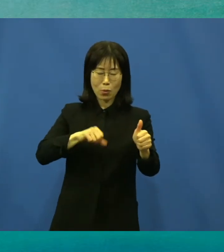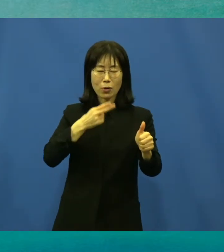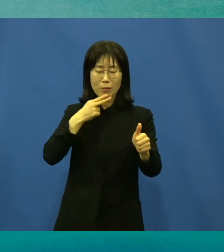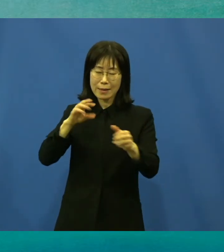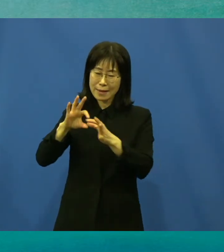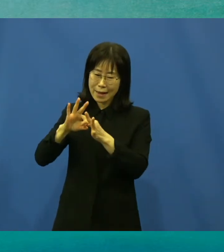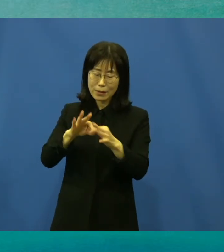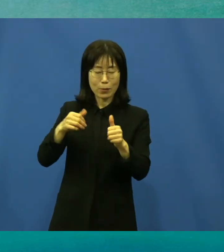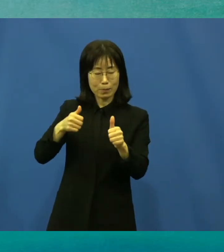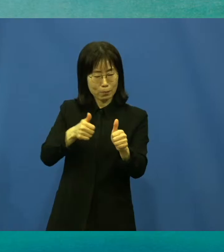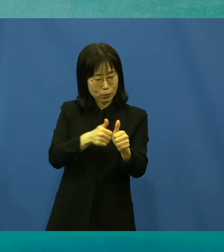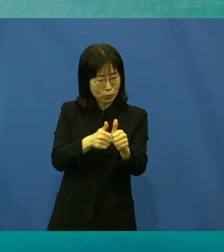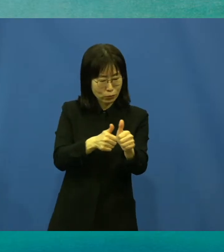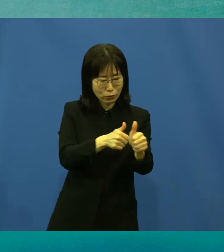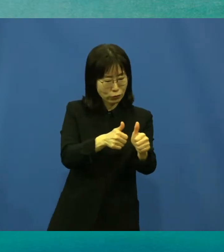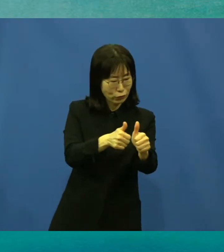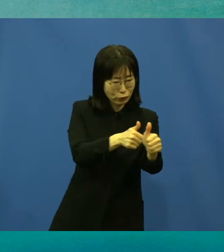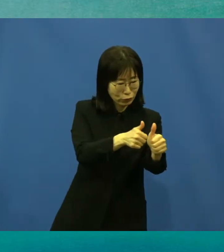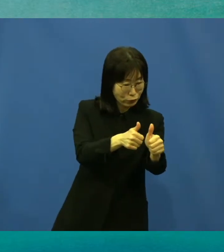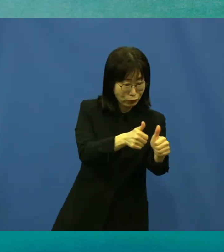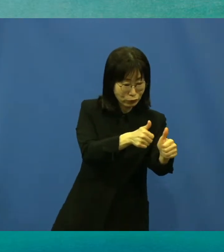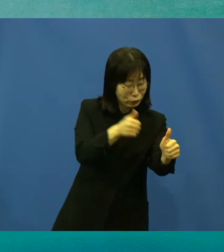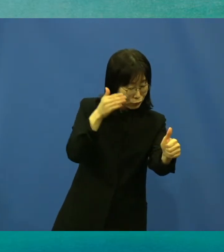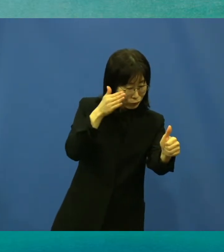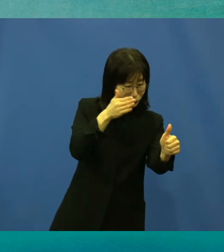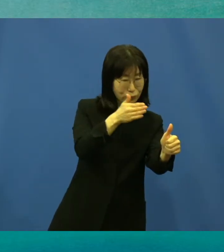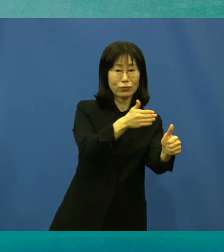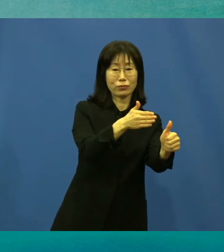한순간도 그에게서 눈을 떼지 않습니다.